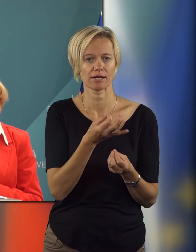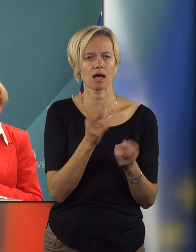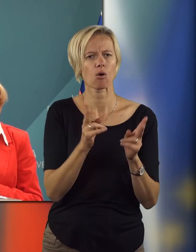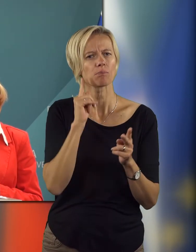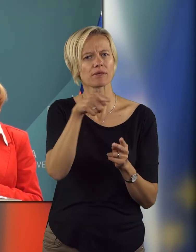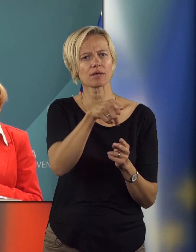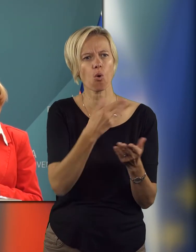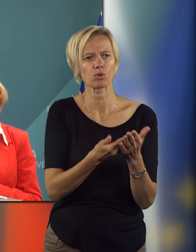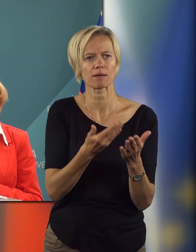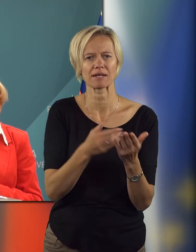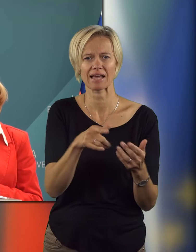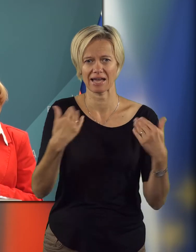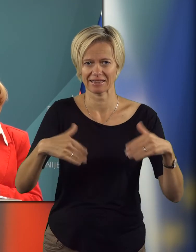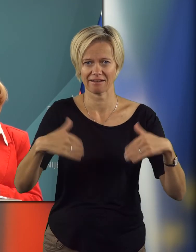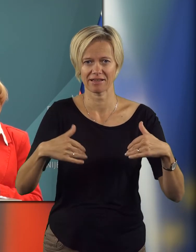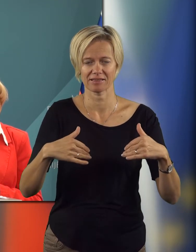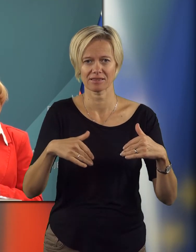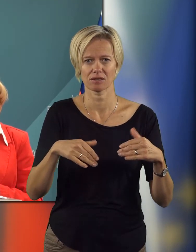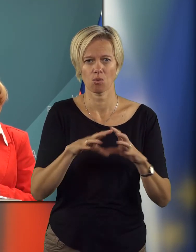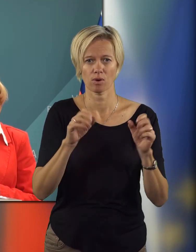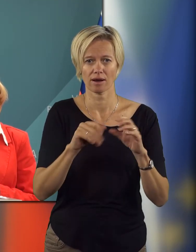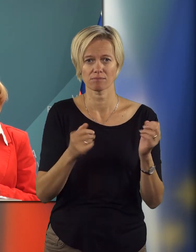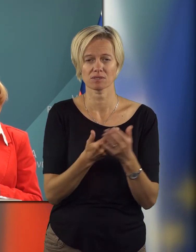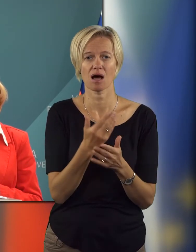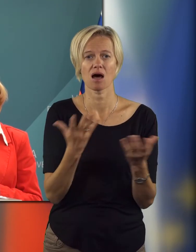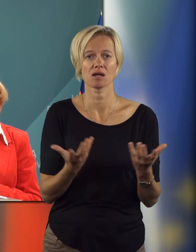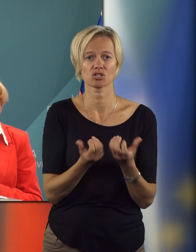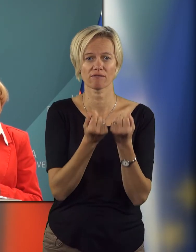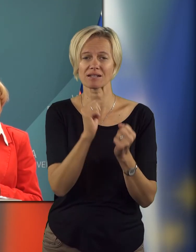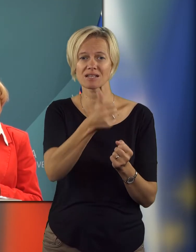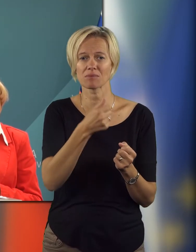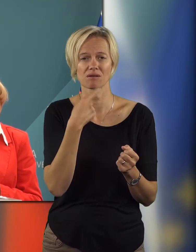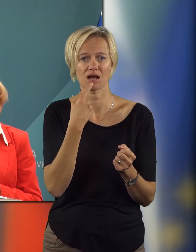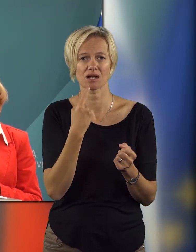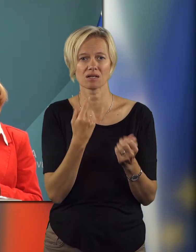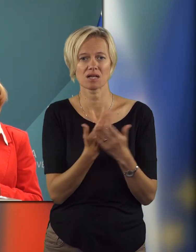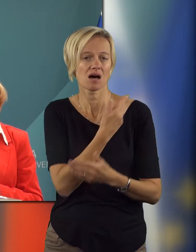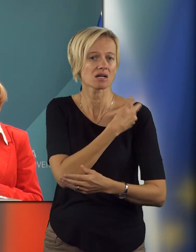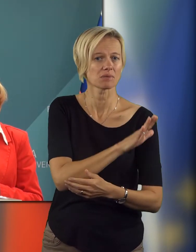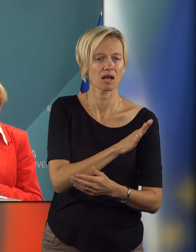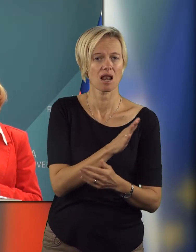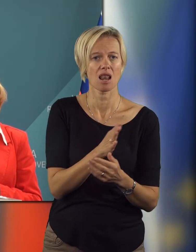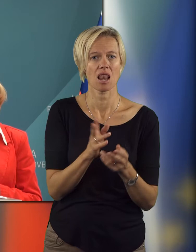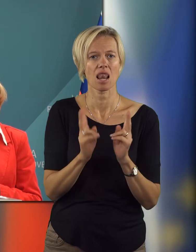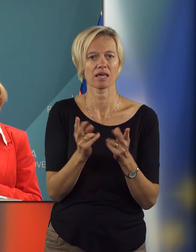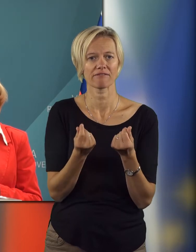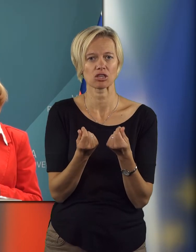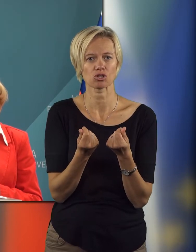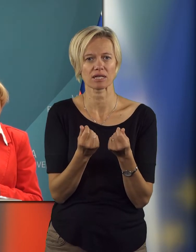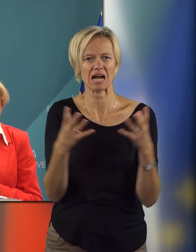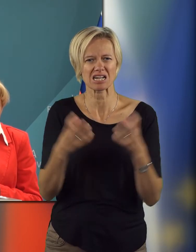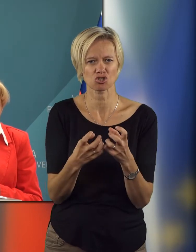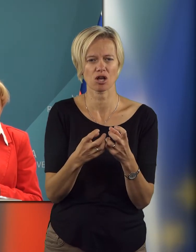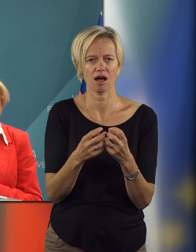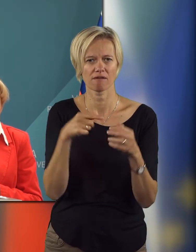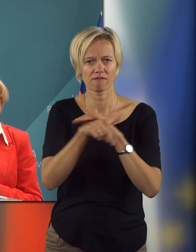vprašanje, kako bi utemeljili torej zdaj ta interventni ukrep za reševanje, sami ste rekli, za razbremenitev likvidnostnega